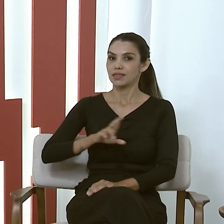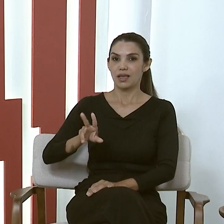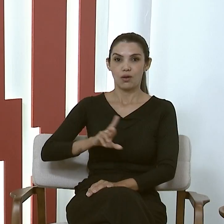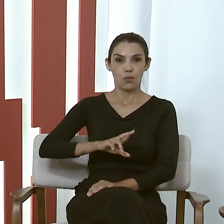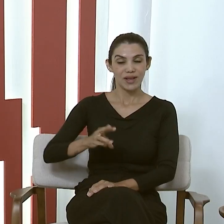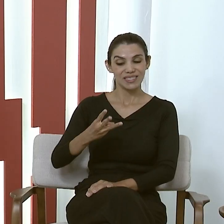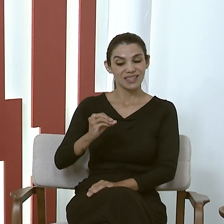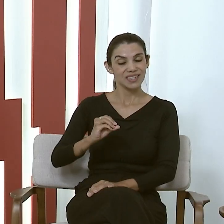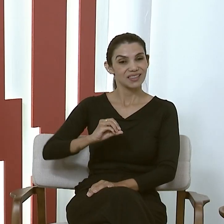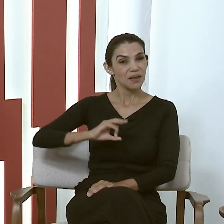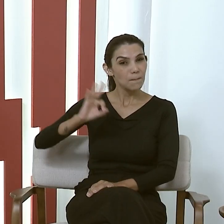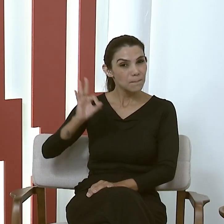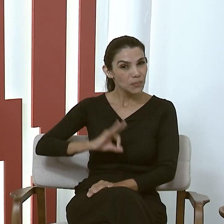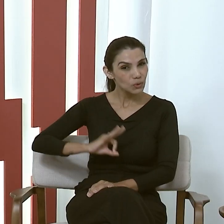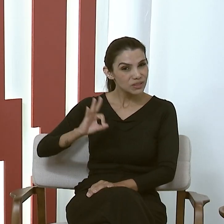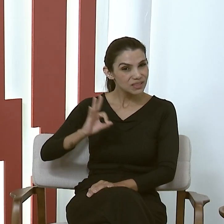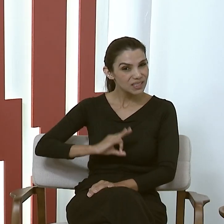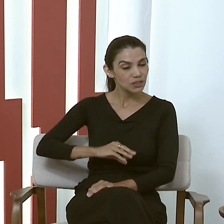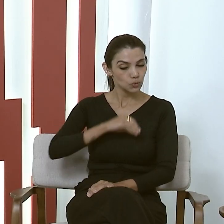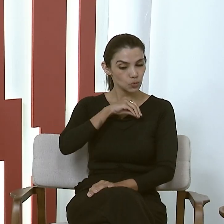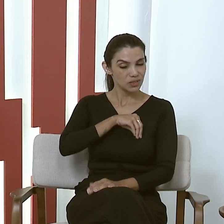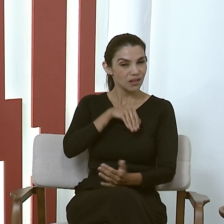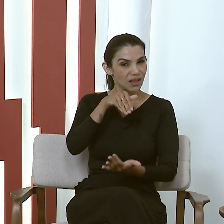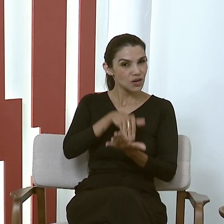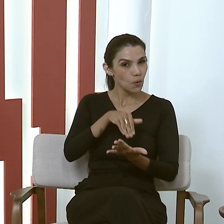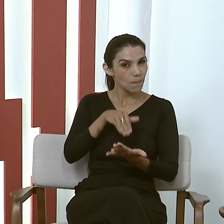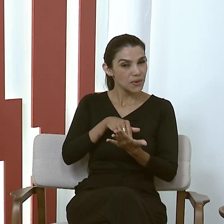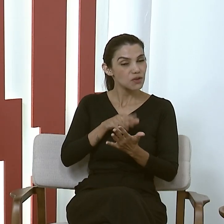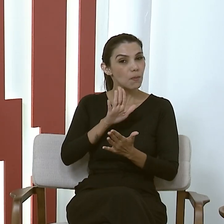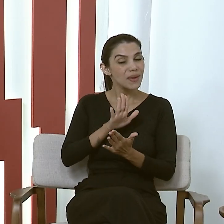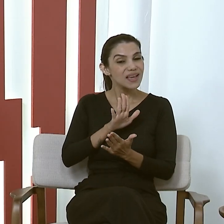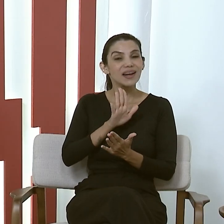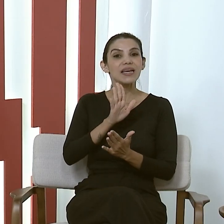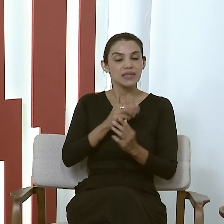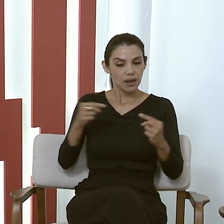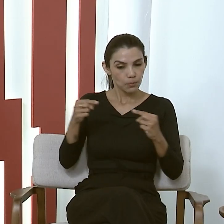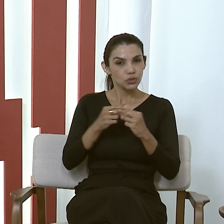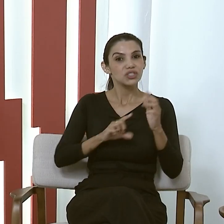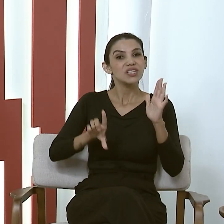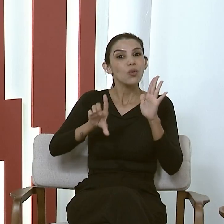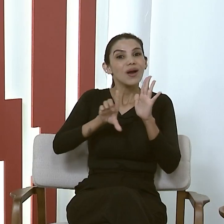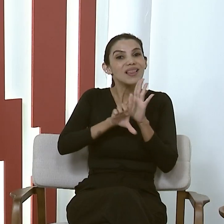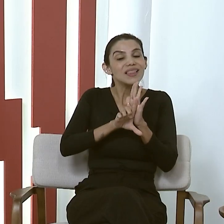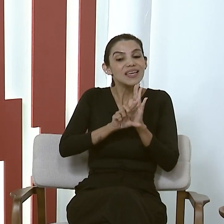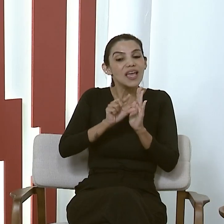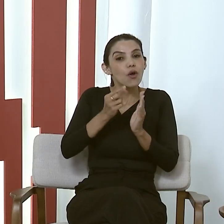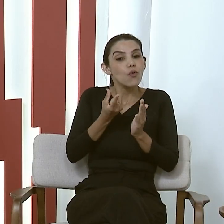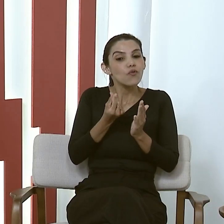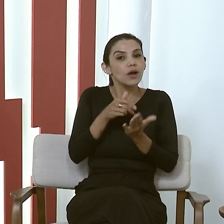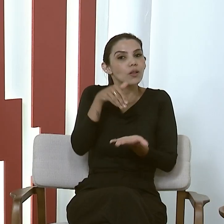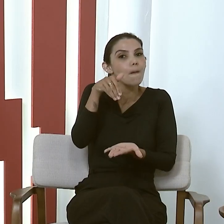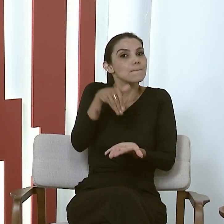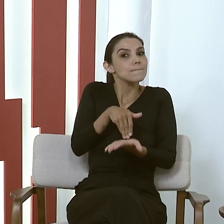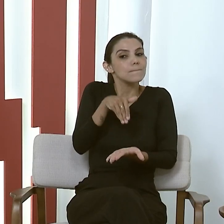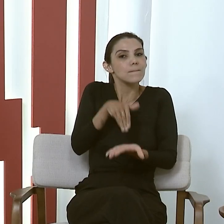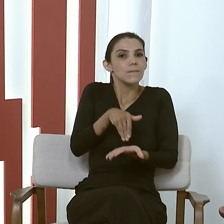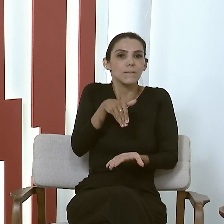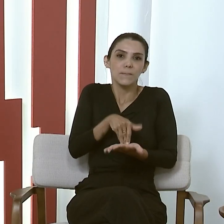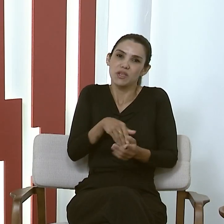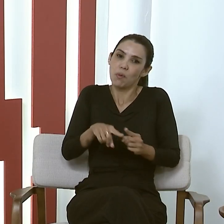um entendimento de jurisprudência que é o mínimo para subsistência, mas isso num contexto